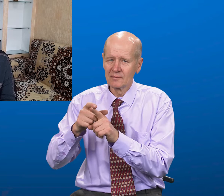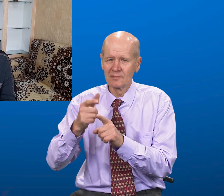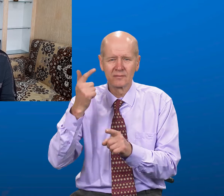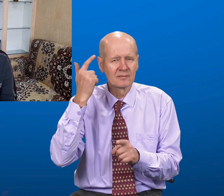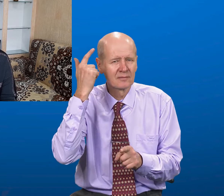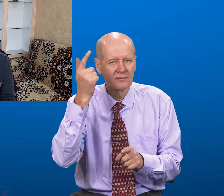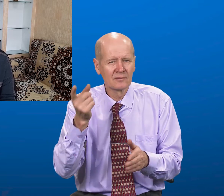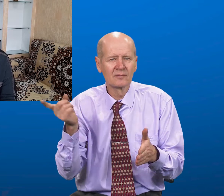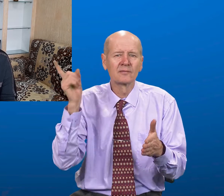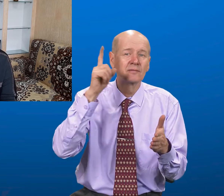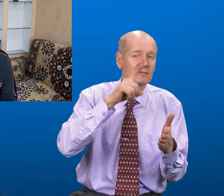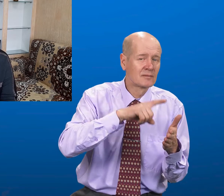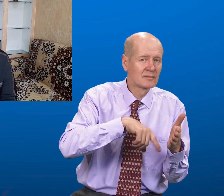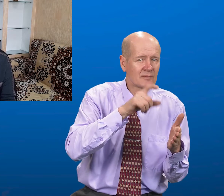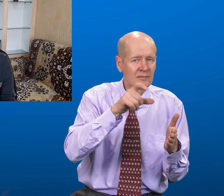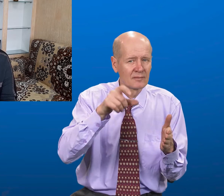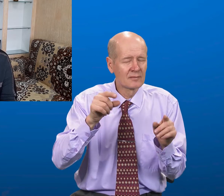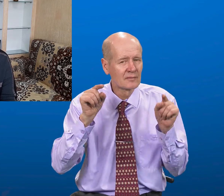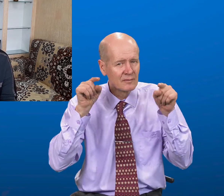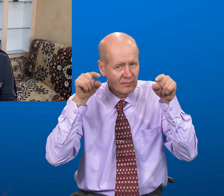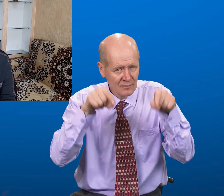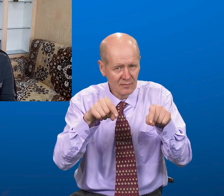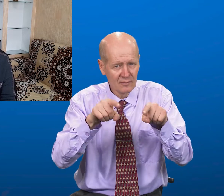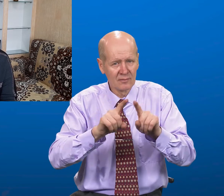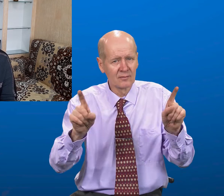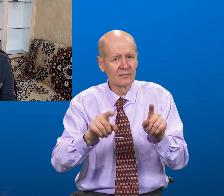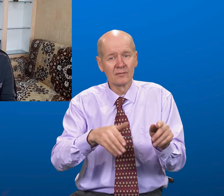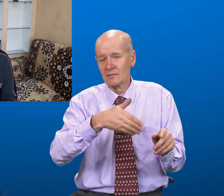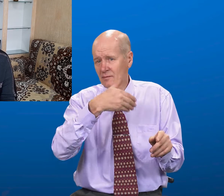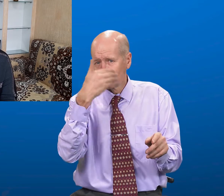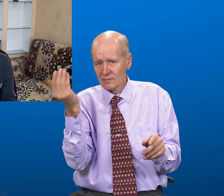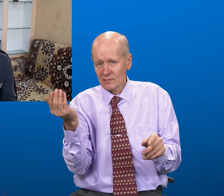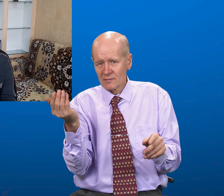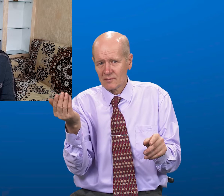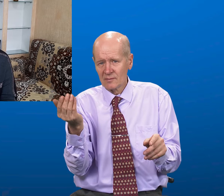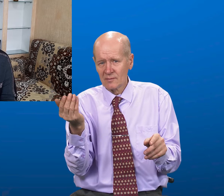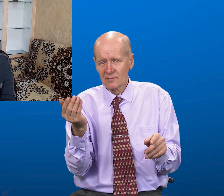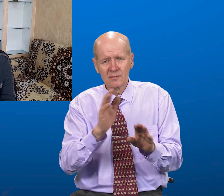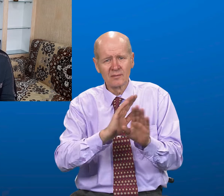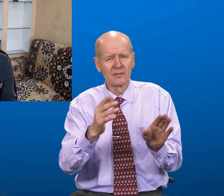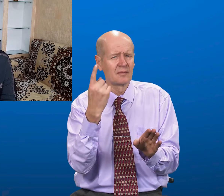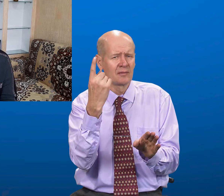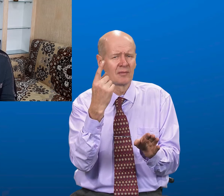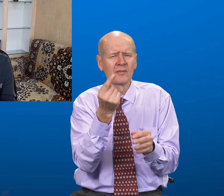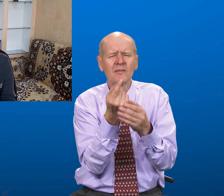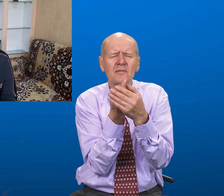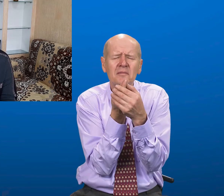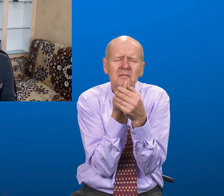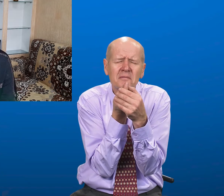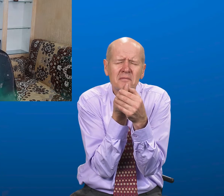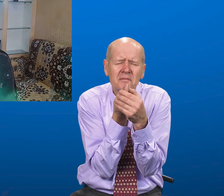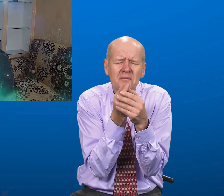слова. Господь убеждает людей в том, что нет в этом мире ни одного настолько маленького